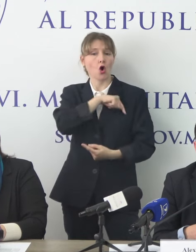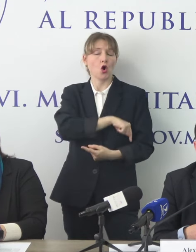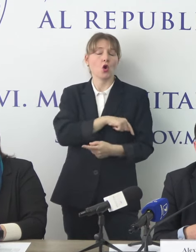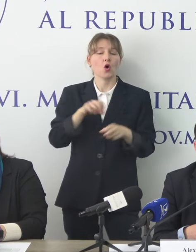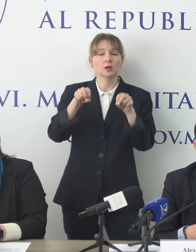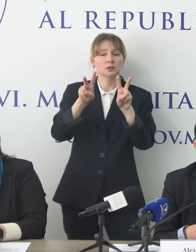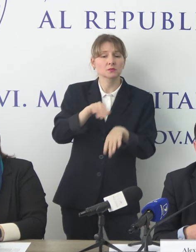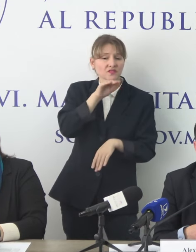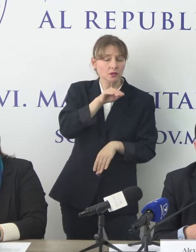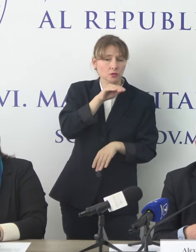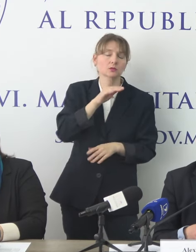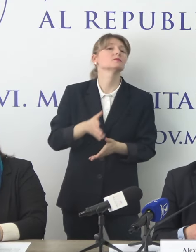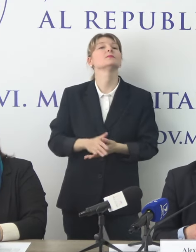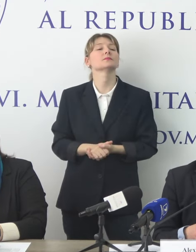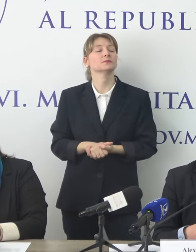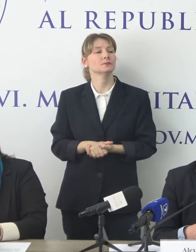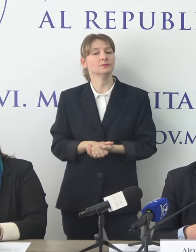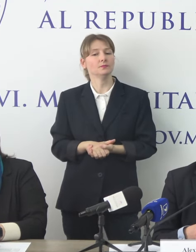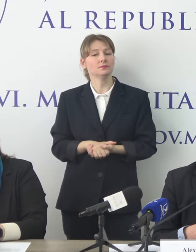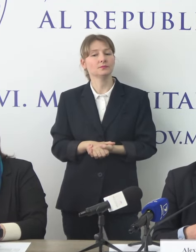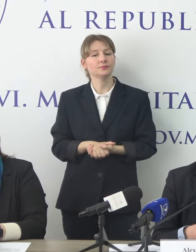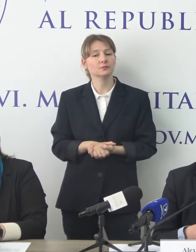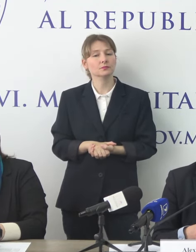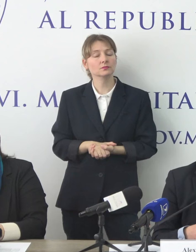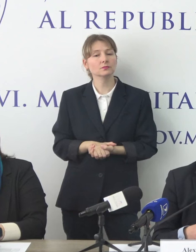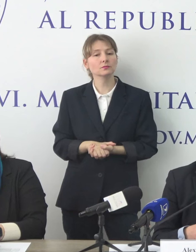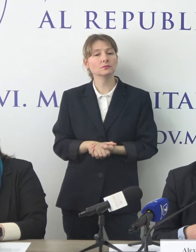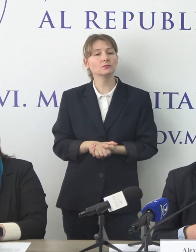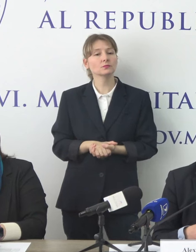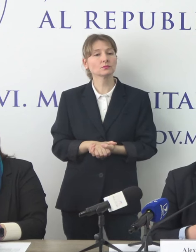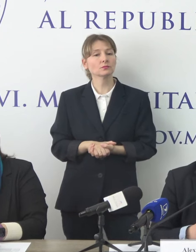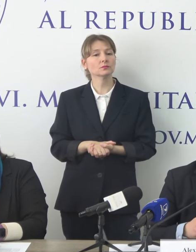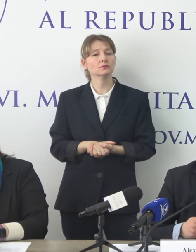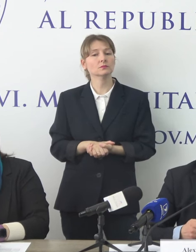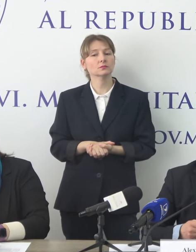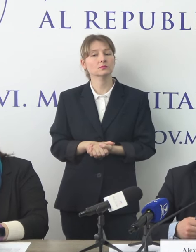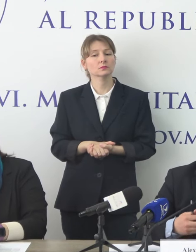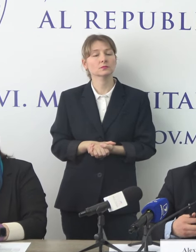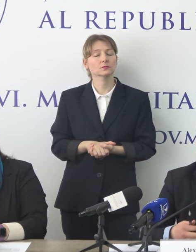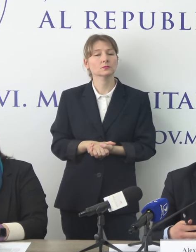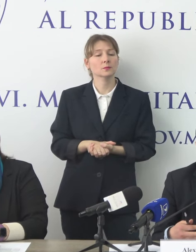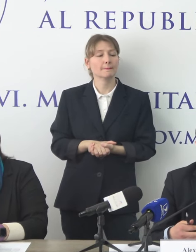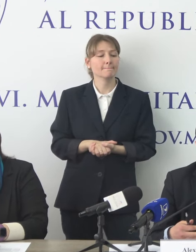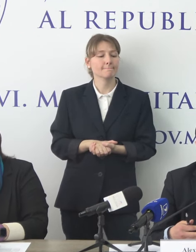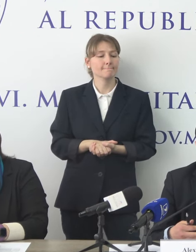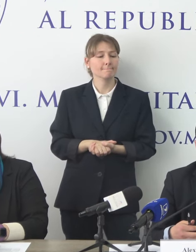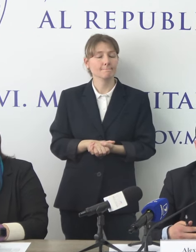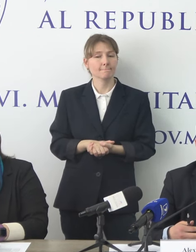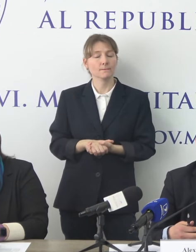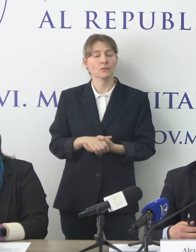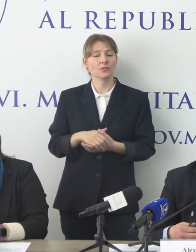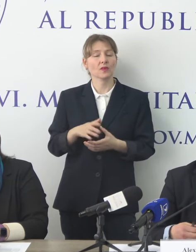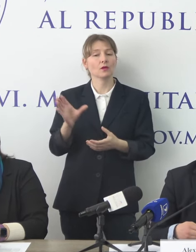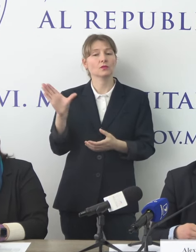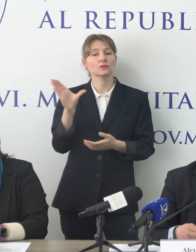specialiști din cadrul ministerului. Eu, dacă îmi permiteți, o să evit să expun